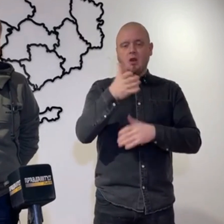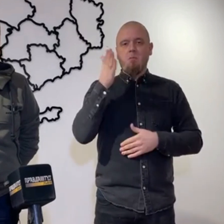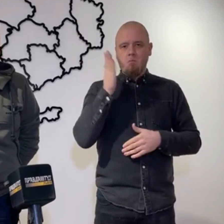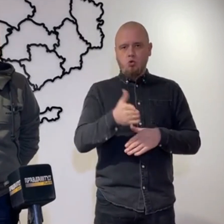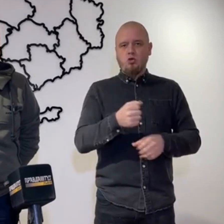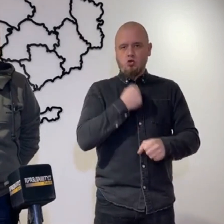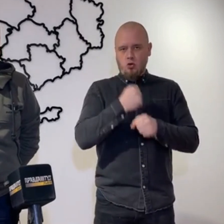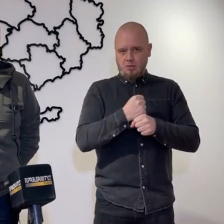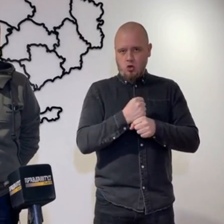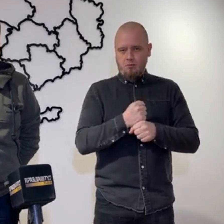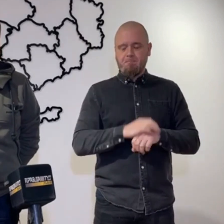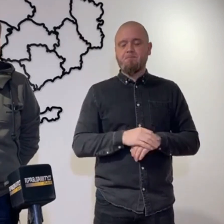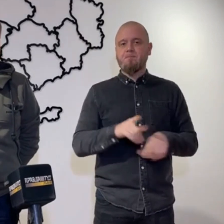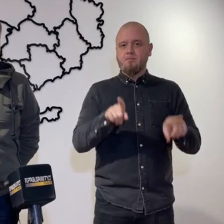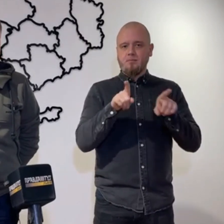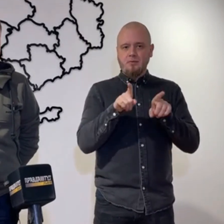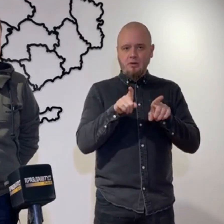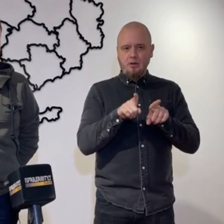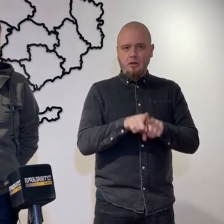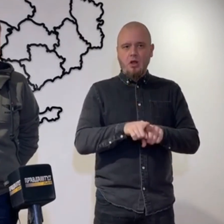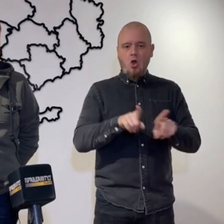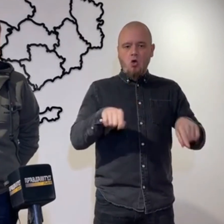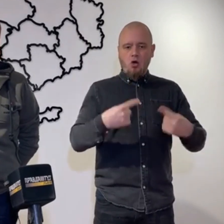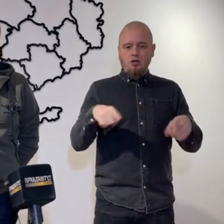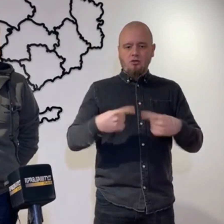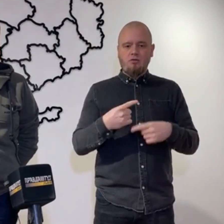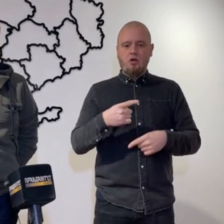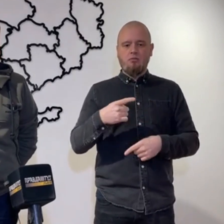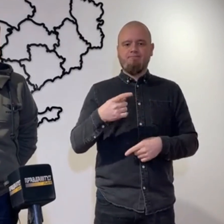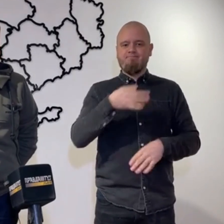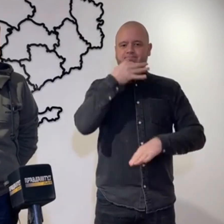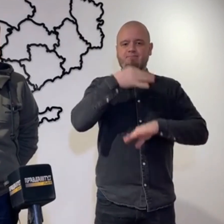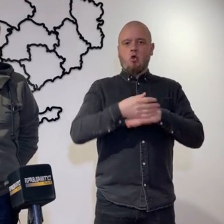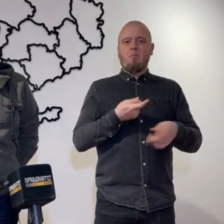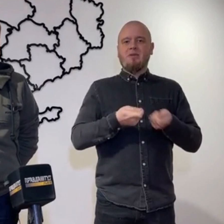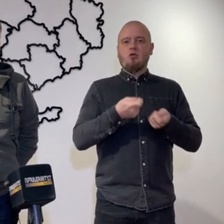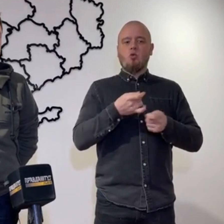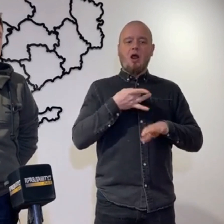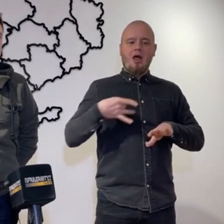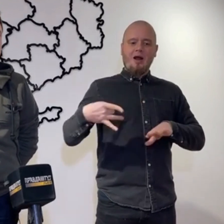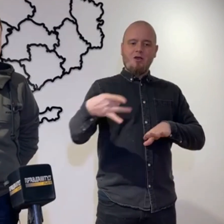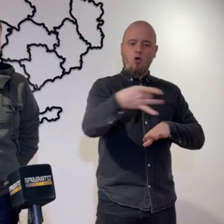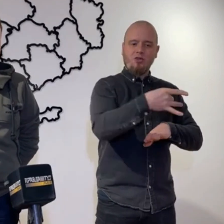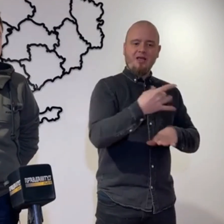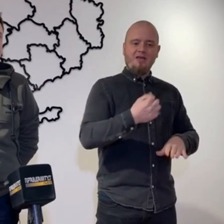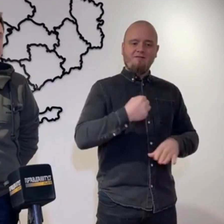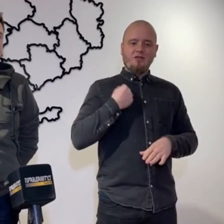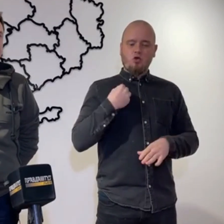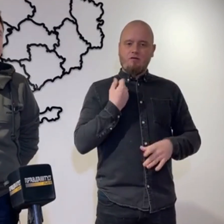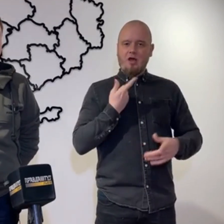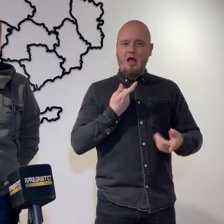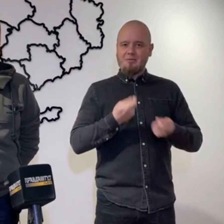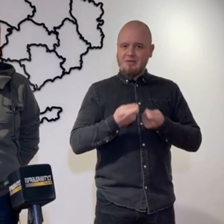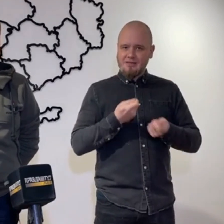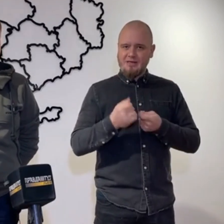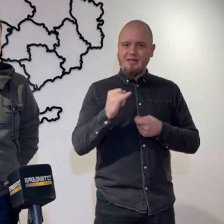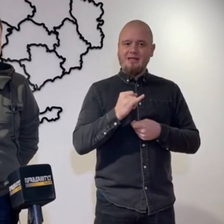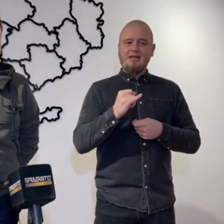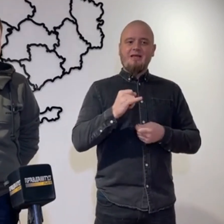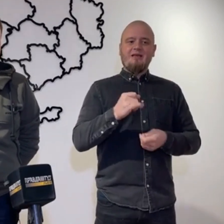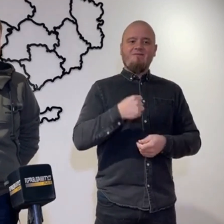буде зроблено. Так організовуються комендатури районних військових адміністрацій і